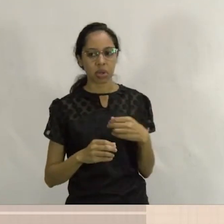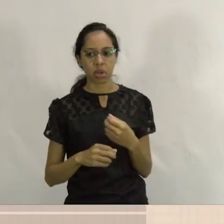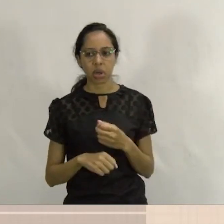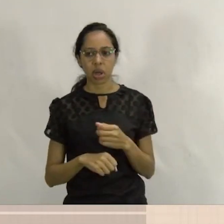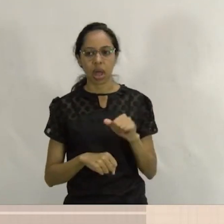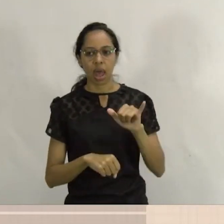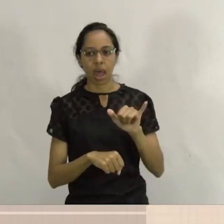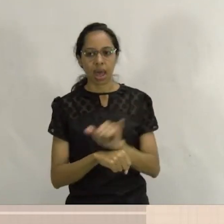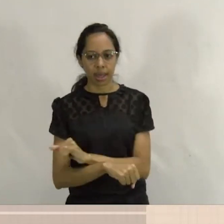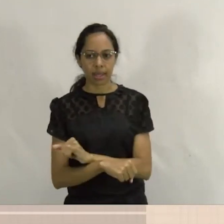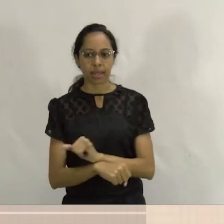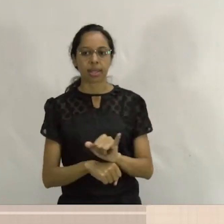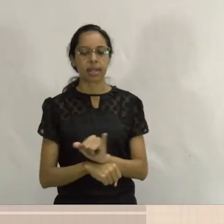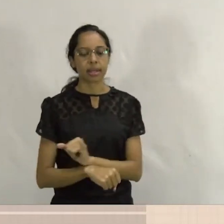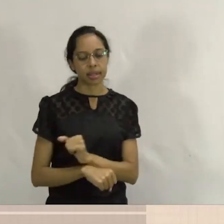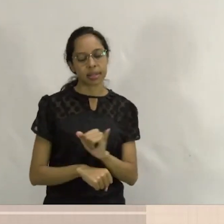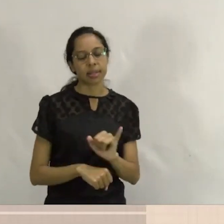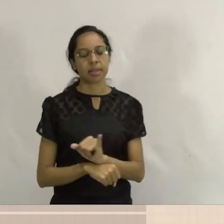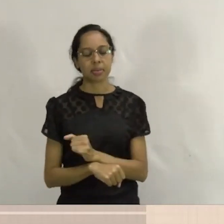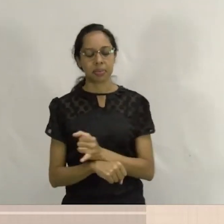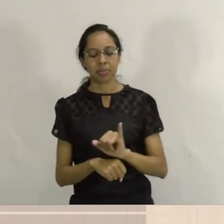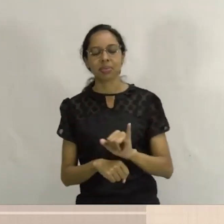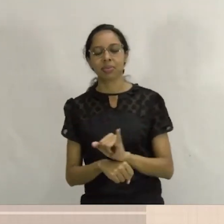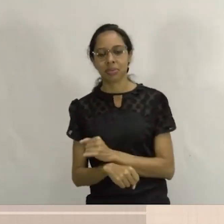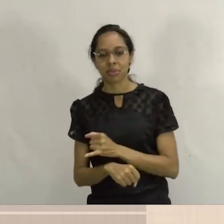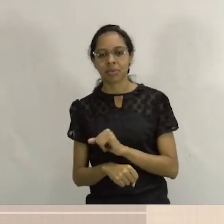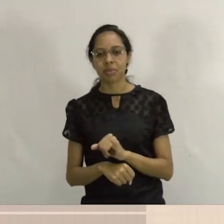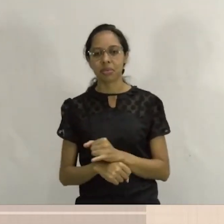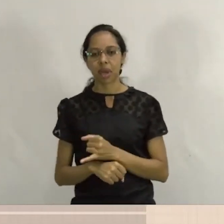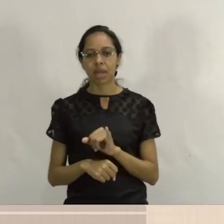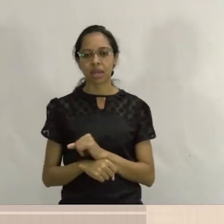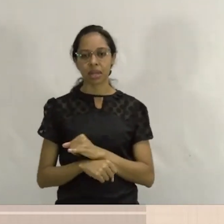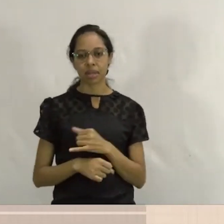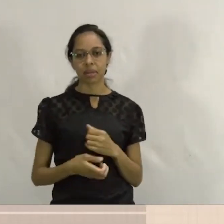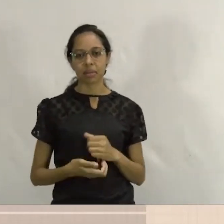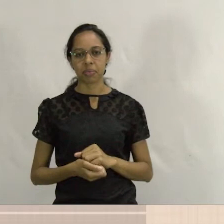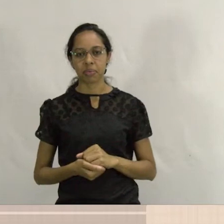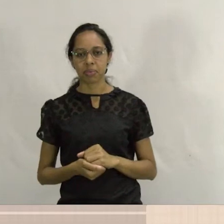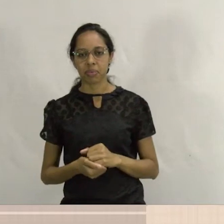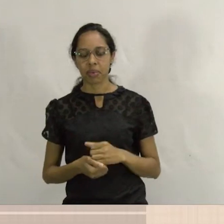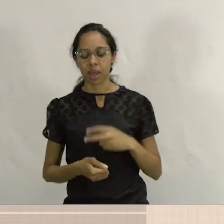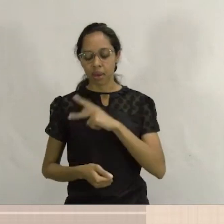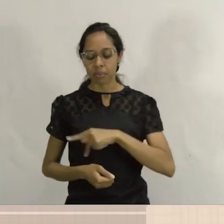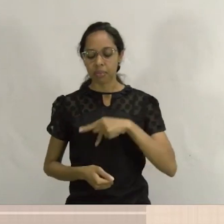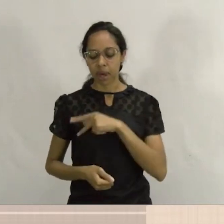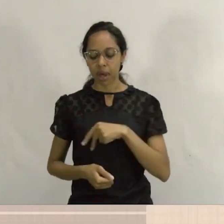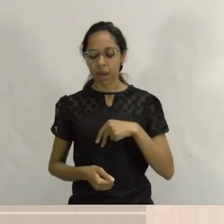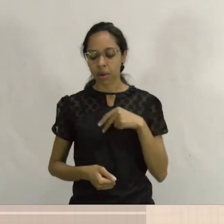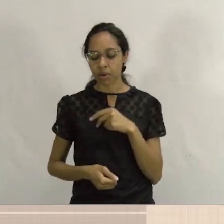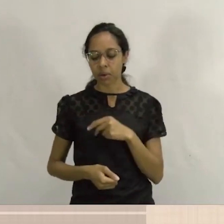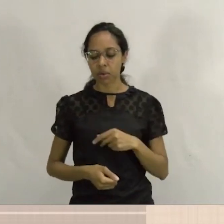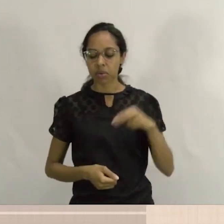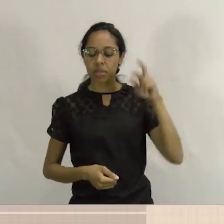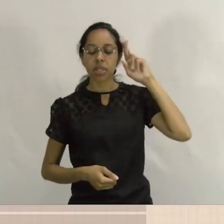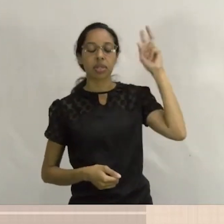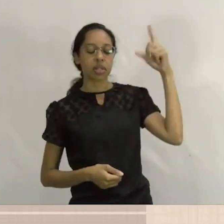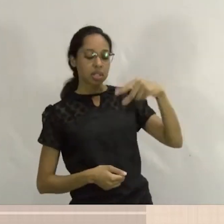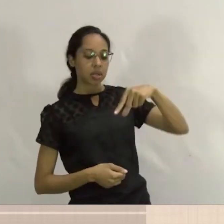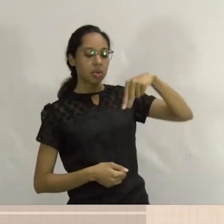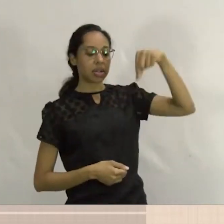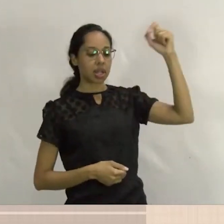Paulo foi designado por Deus para ministrar, para dispensar a graça de Deus. Mas os